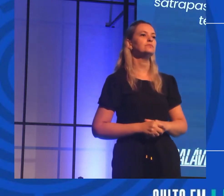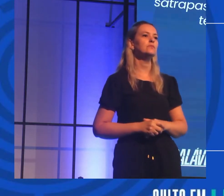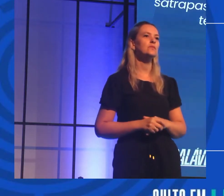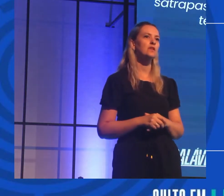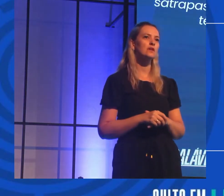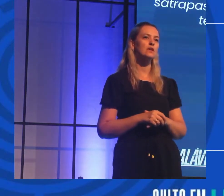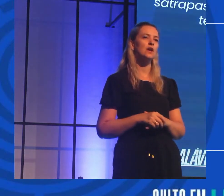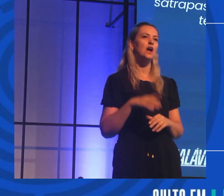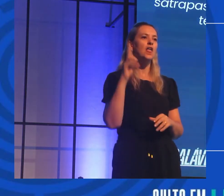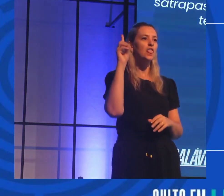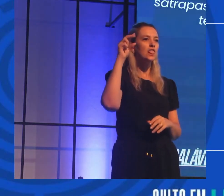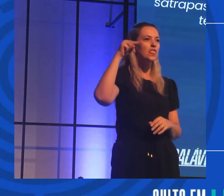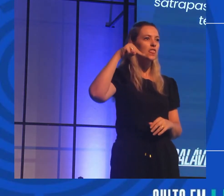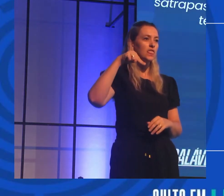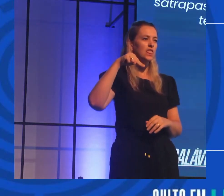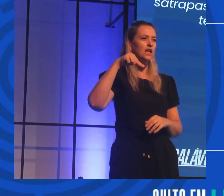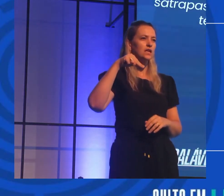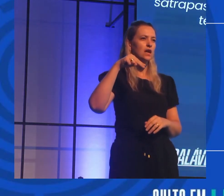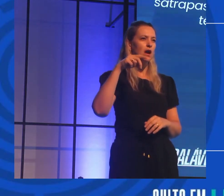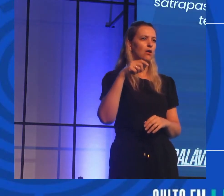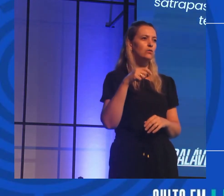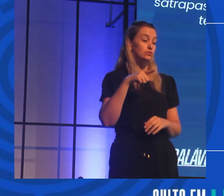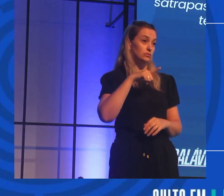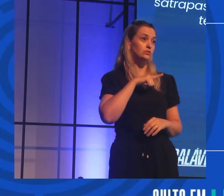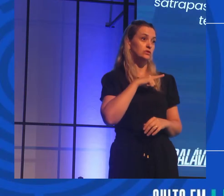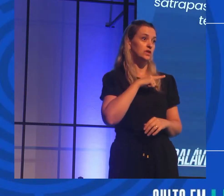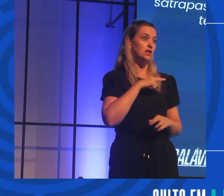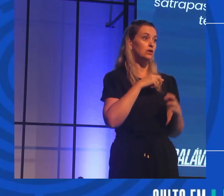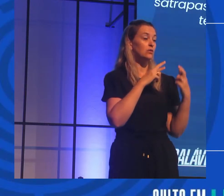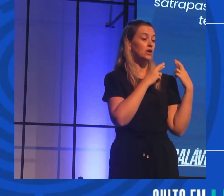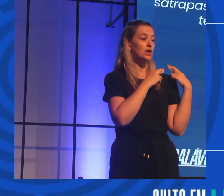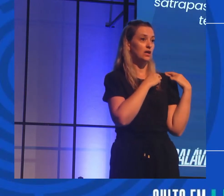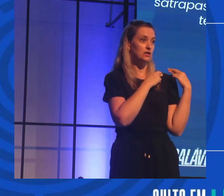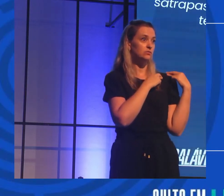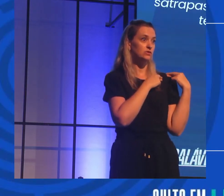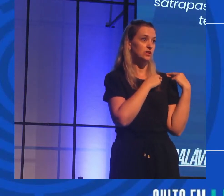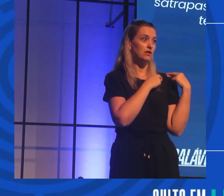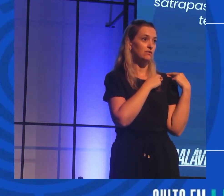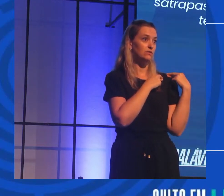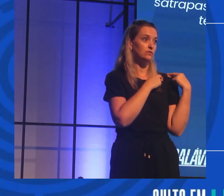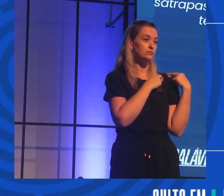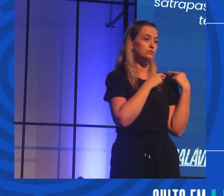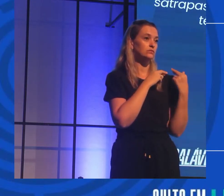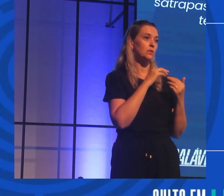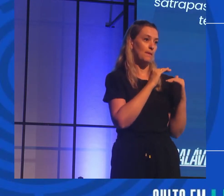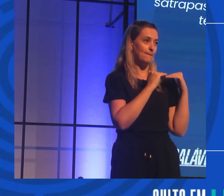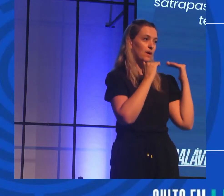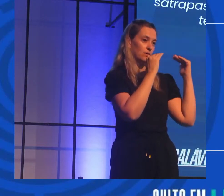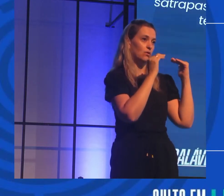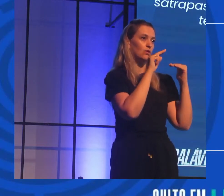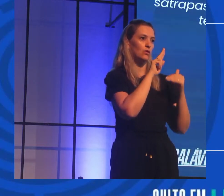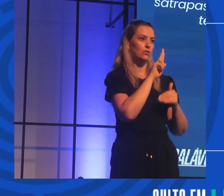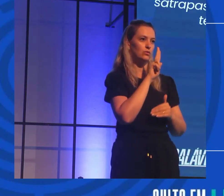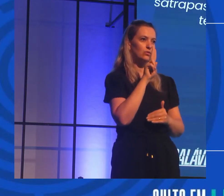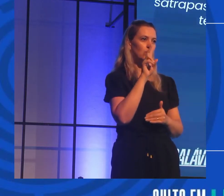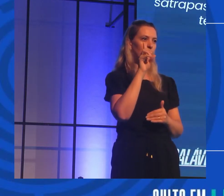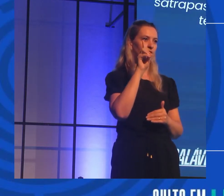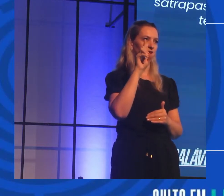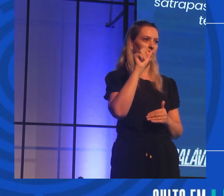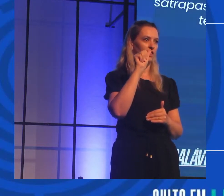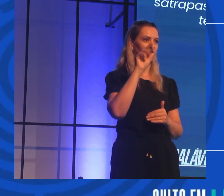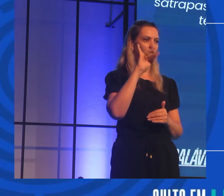Daniel, em outras palavras, tinha um novo chefe. Gente, vamos ser honestos, sendo franco, o que nós vemos no nosso